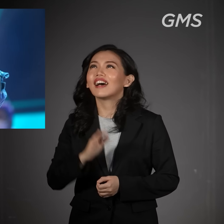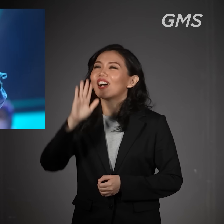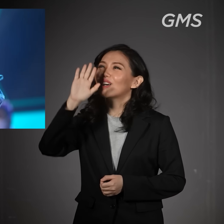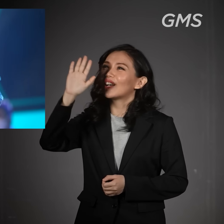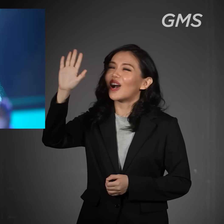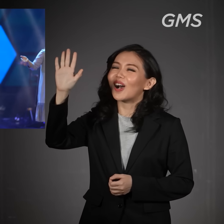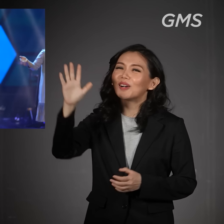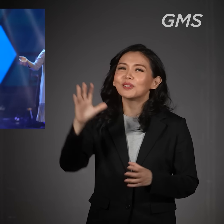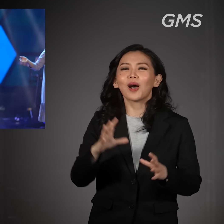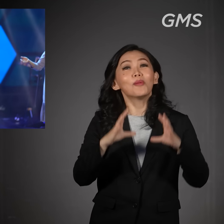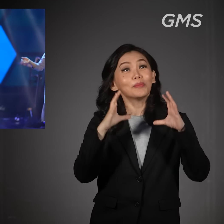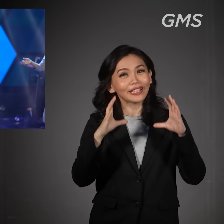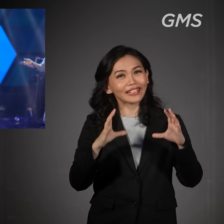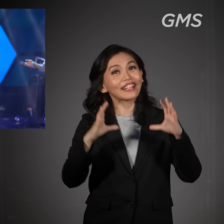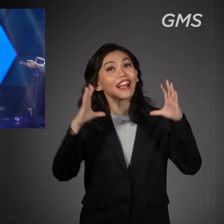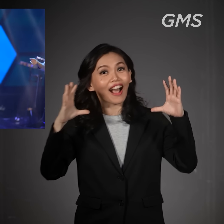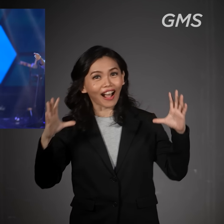termegah,